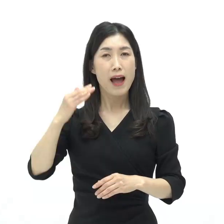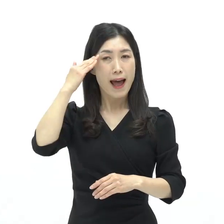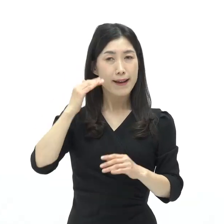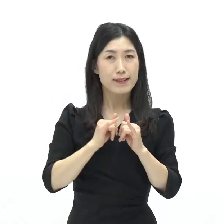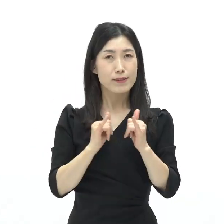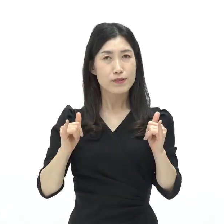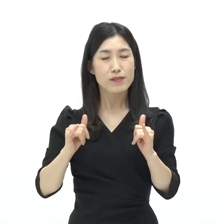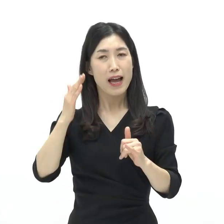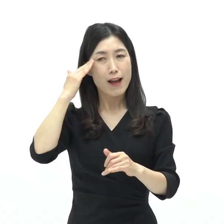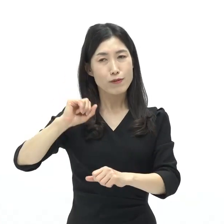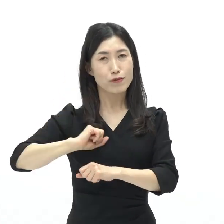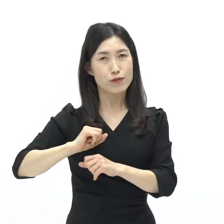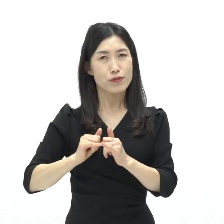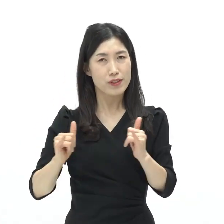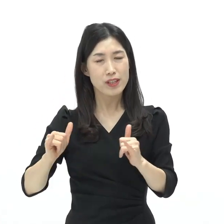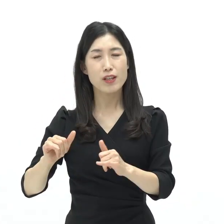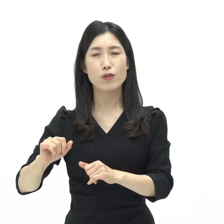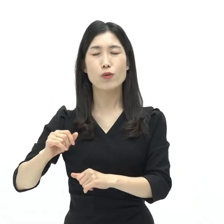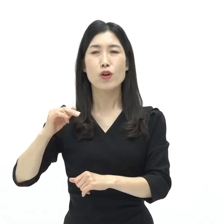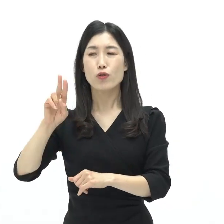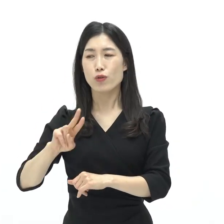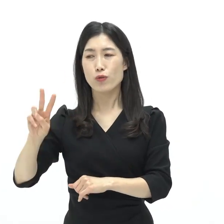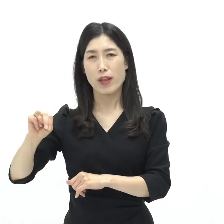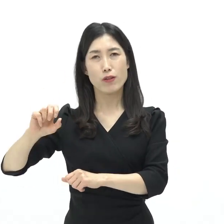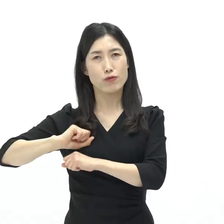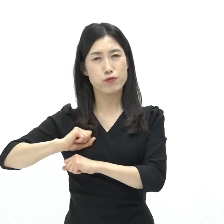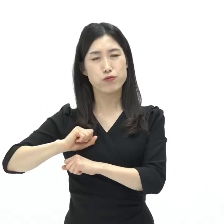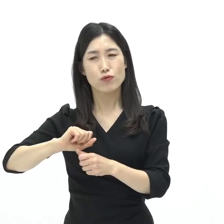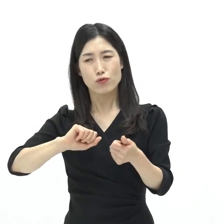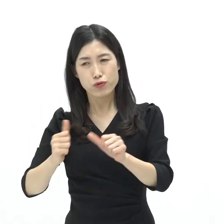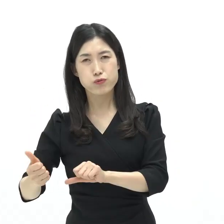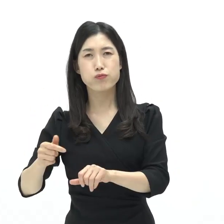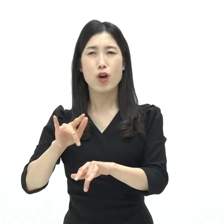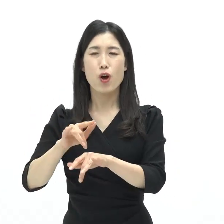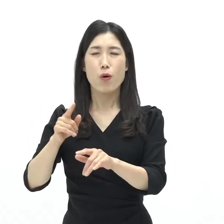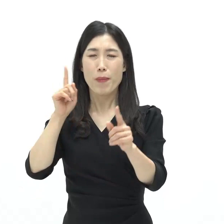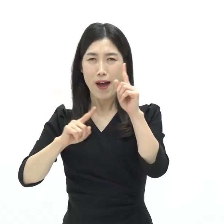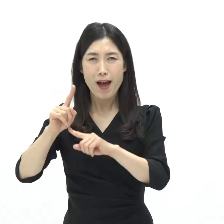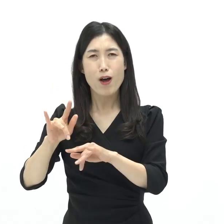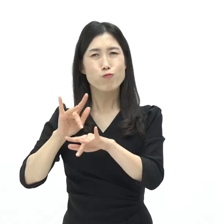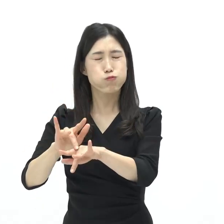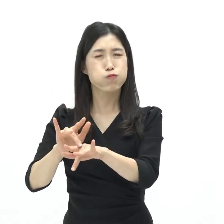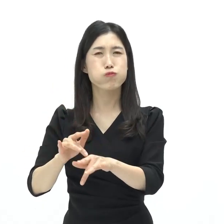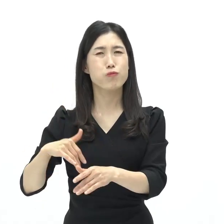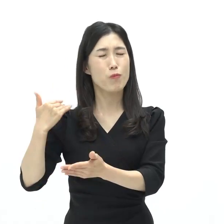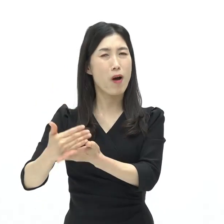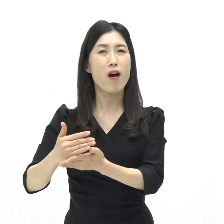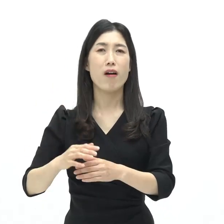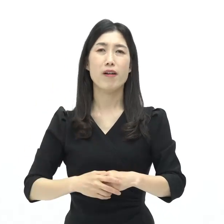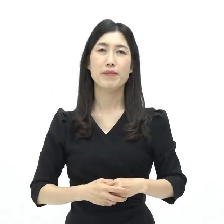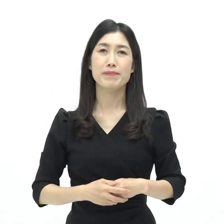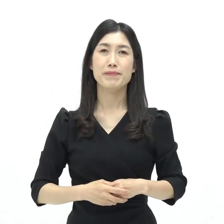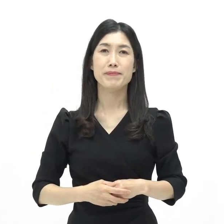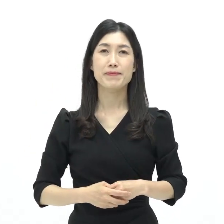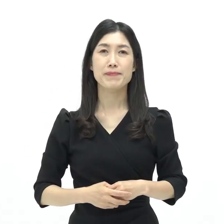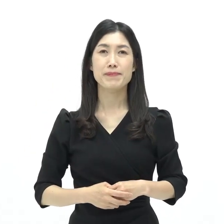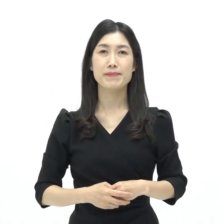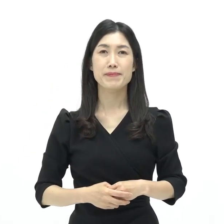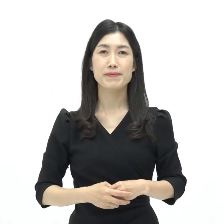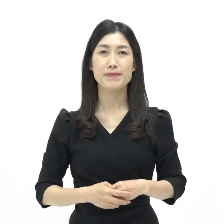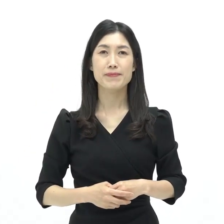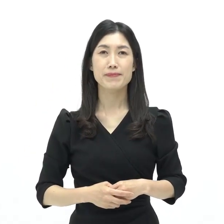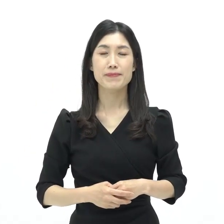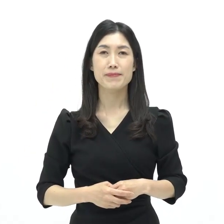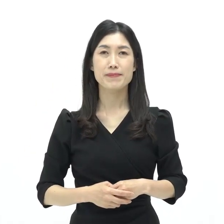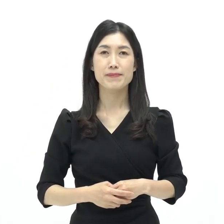많은 한국군과 유엔군이 죽거나 실종되었거나 부상을 입었죠. 정말 많은 사람들이 죽거나